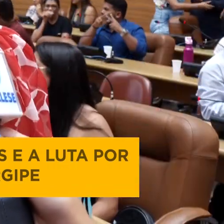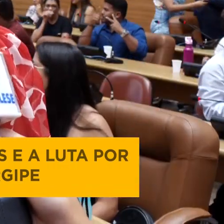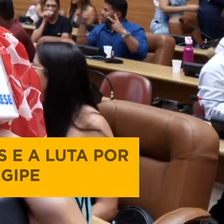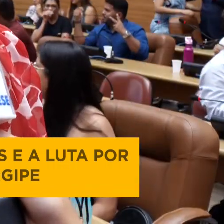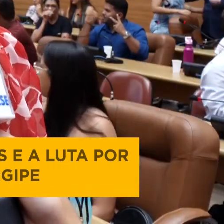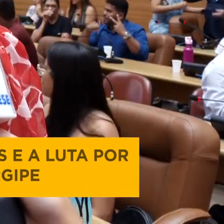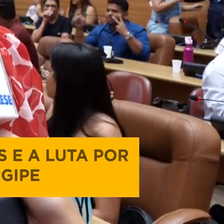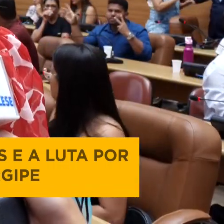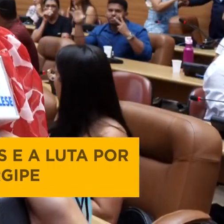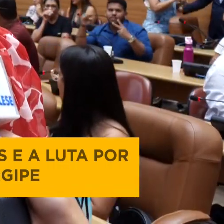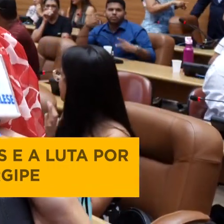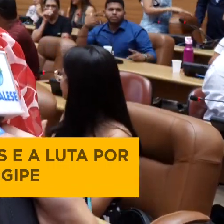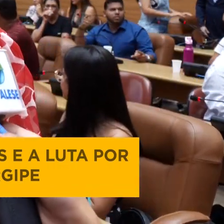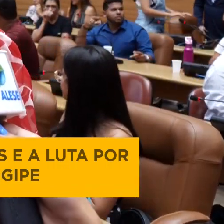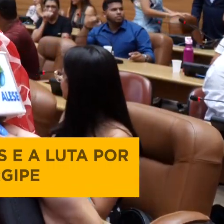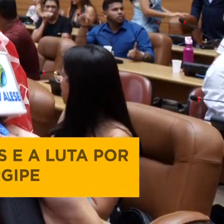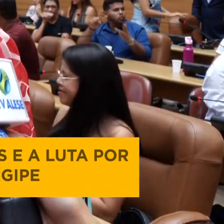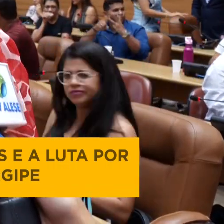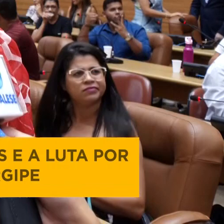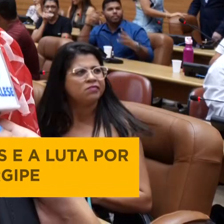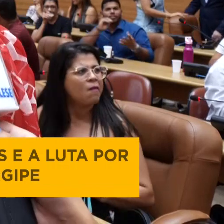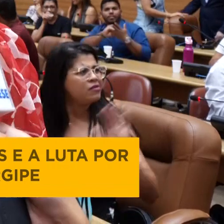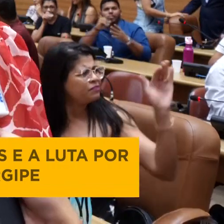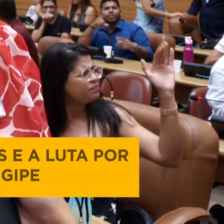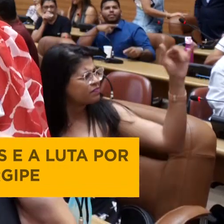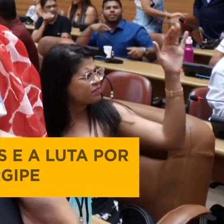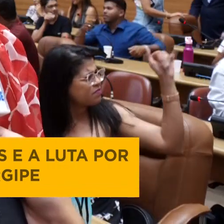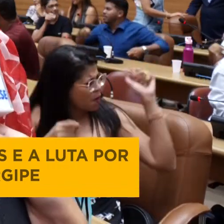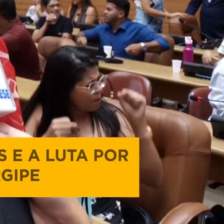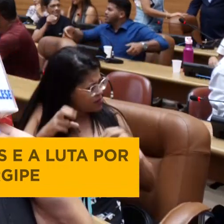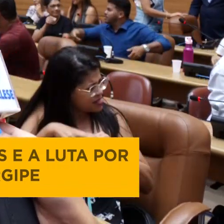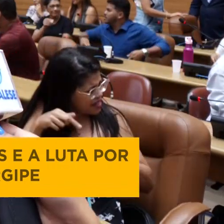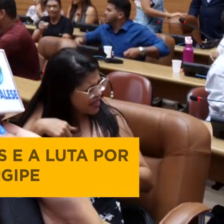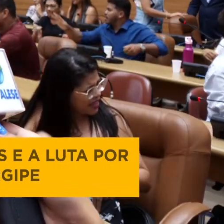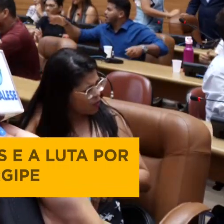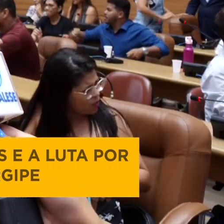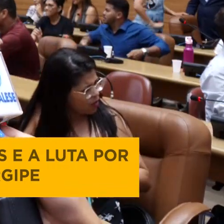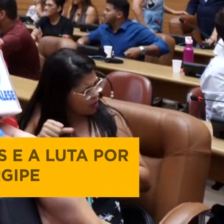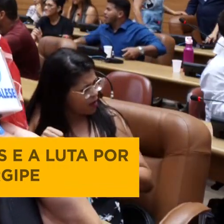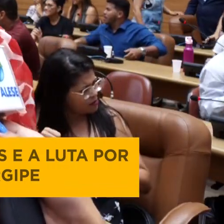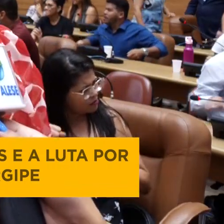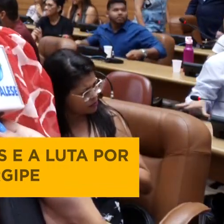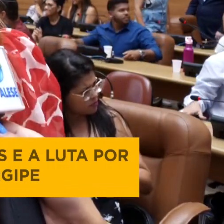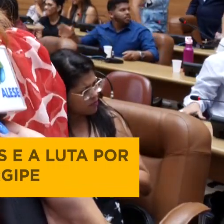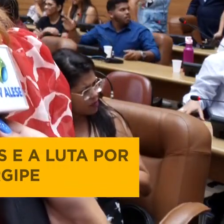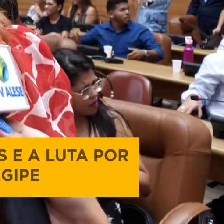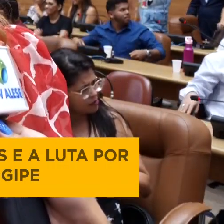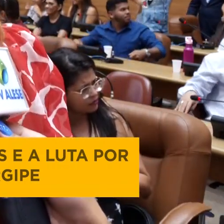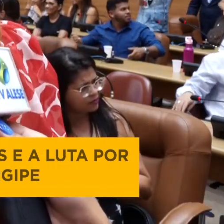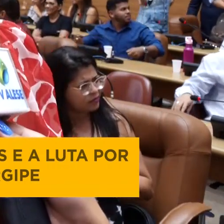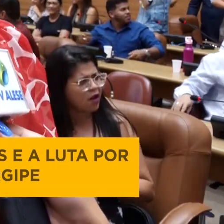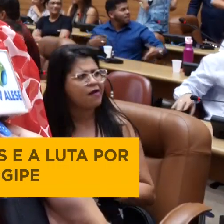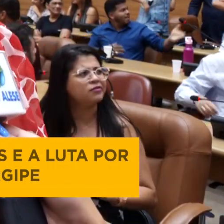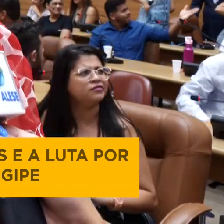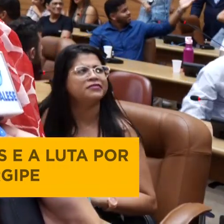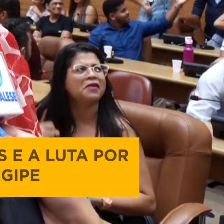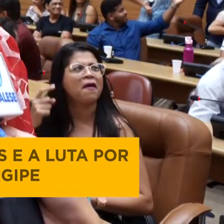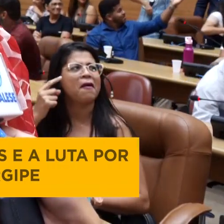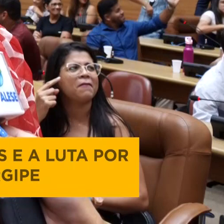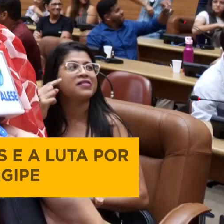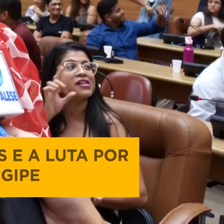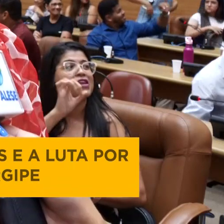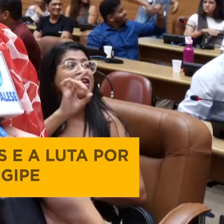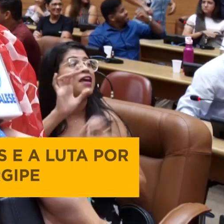vários diálogos com essa comunidade o como isso a falta de um intérprete o quanto dificulta